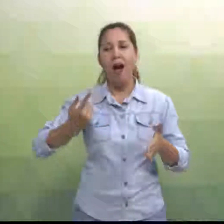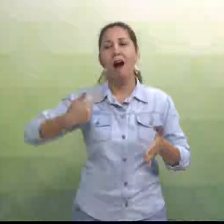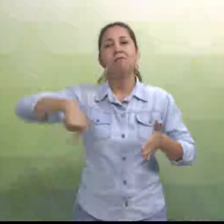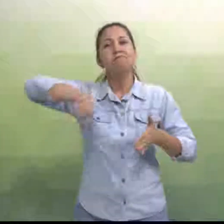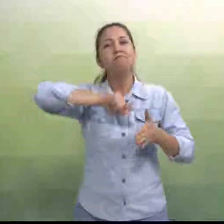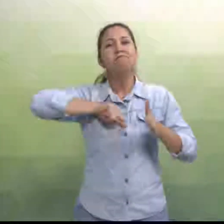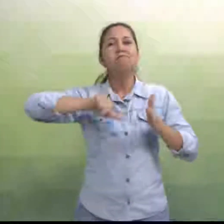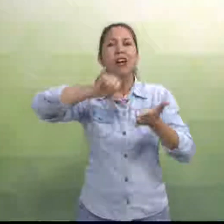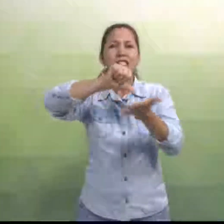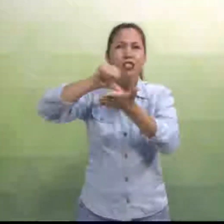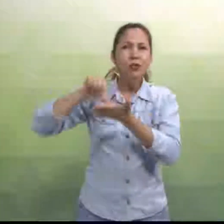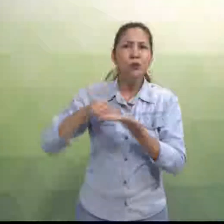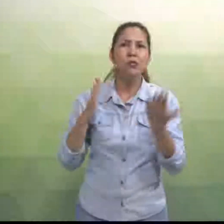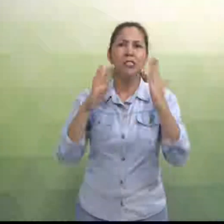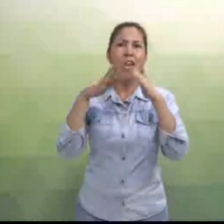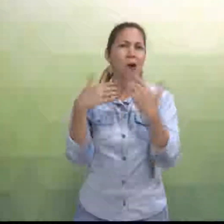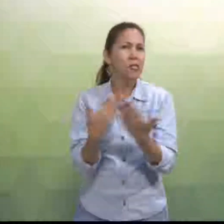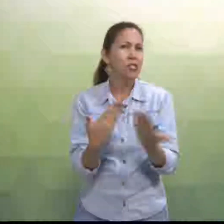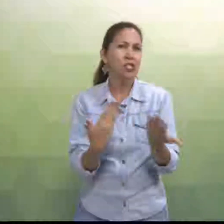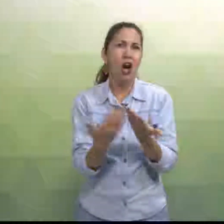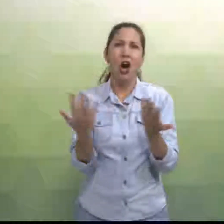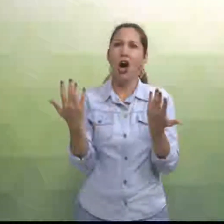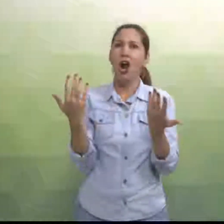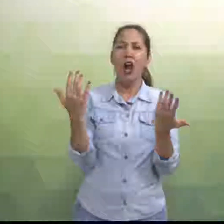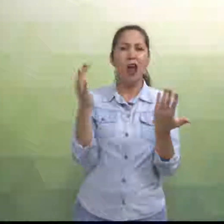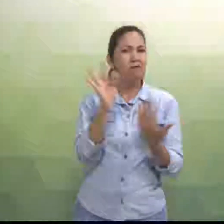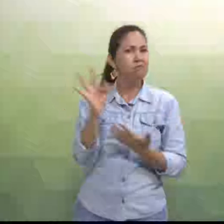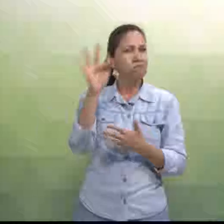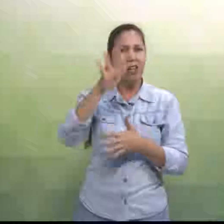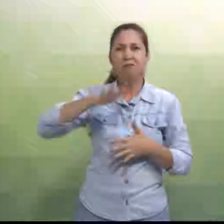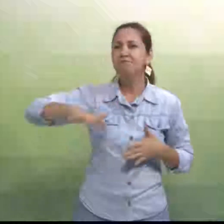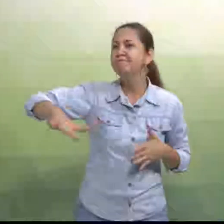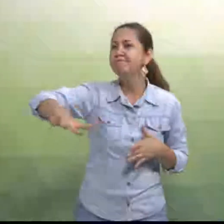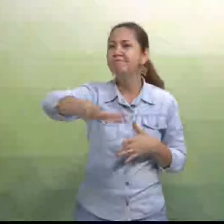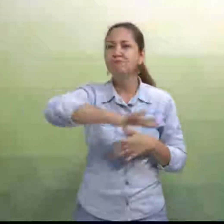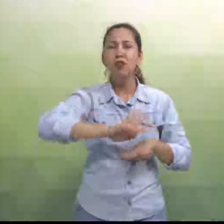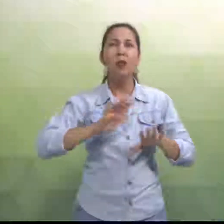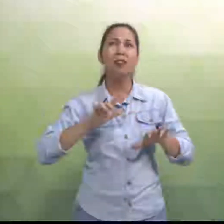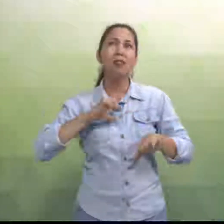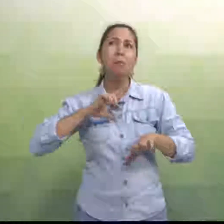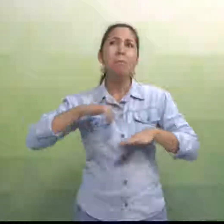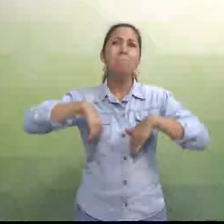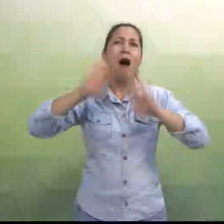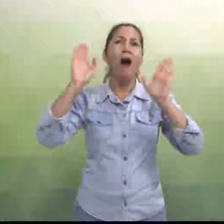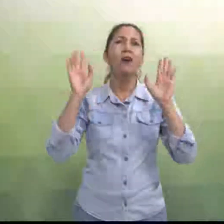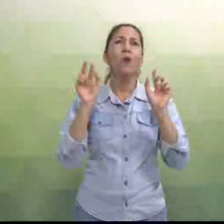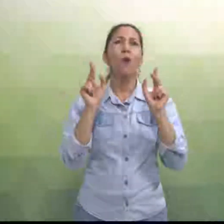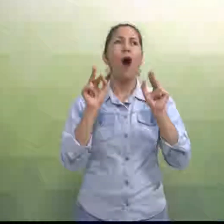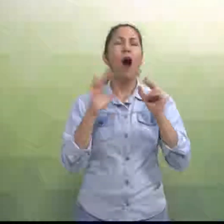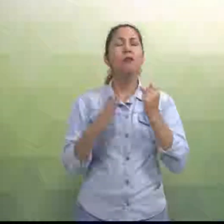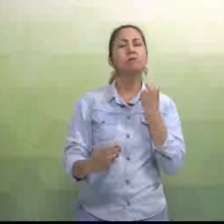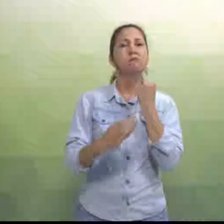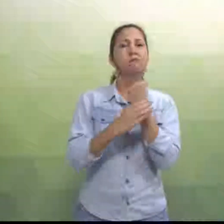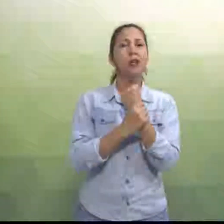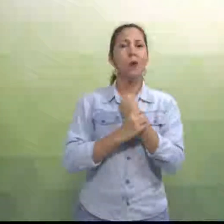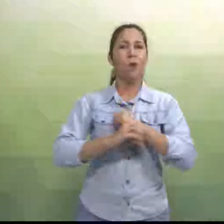organizada pelo Ministério da Educação, onde todas as escolas, instituições, faculdades